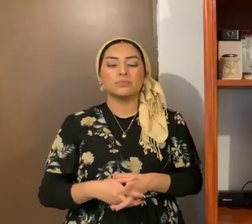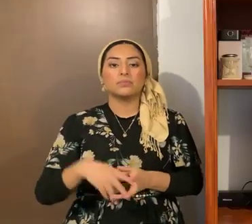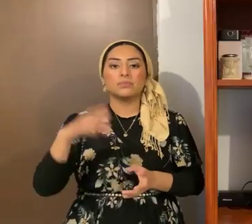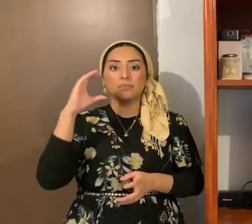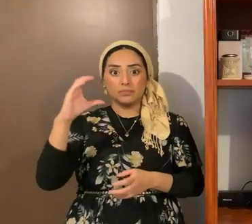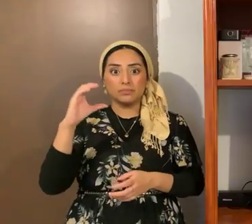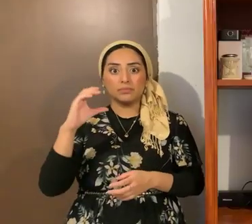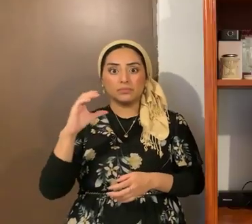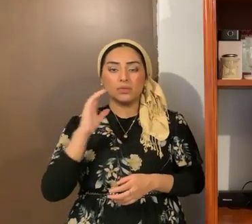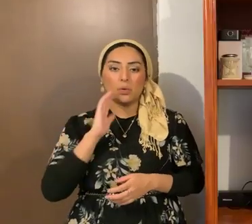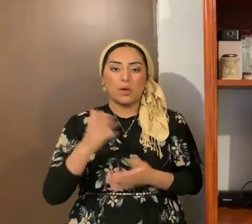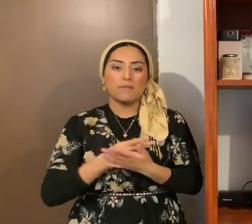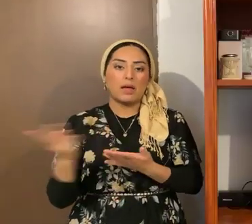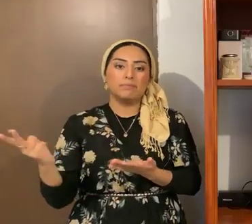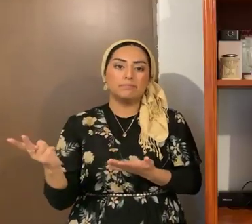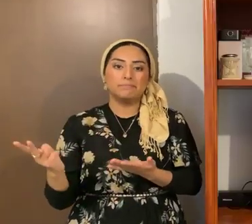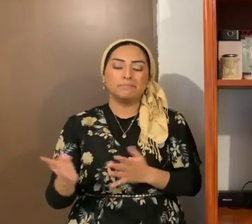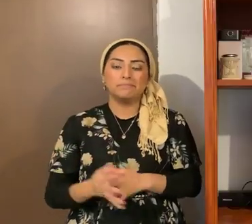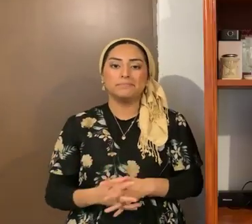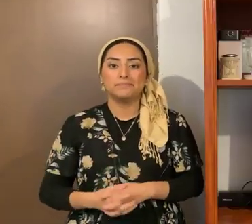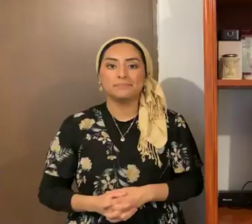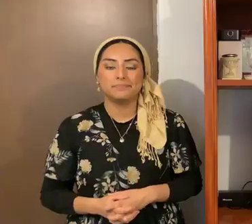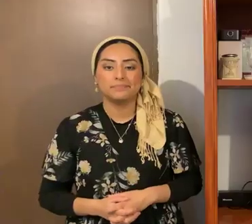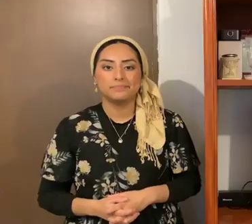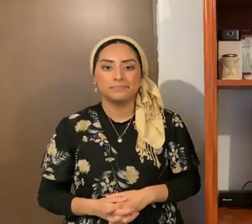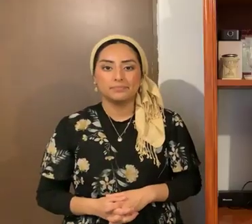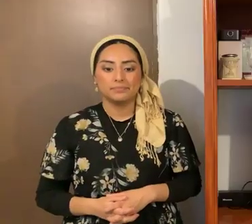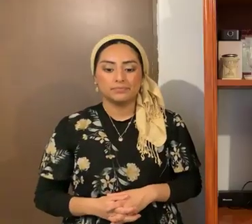Inciso C, quedaremos avergonzados.